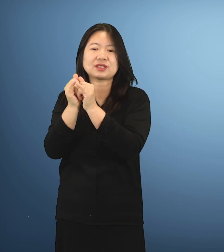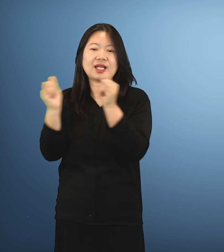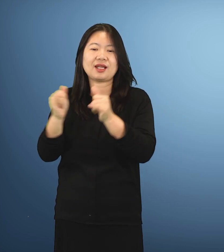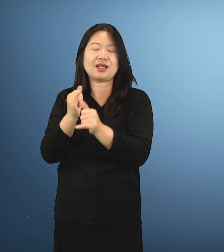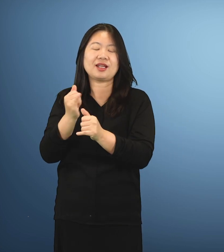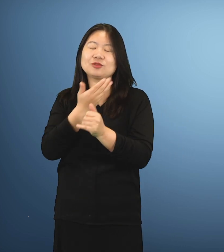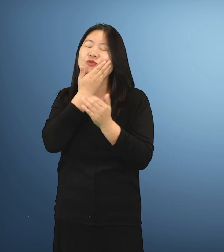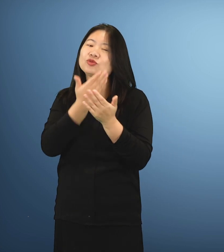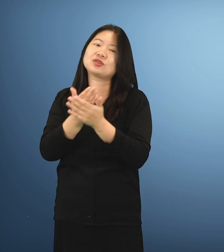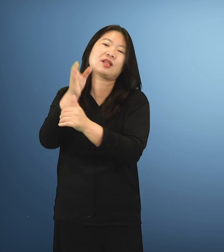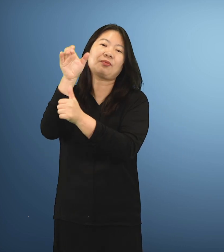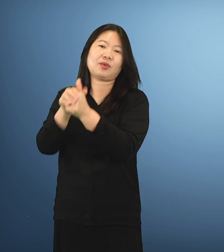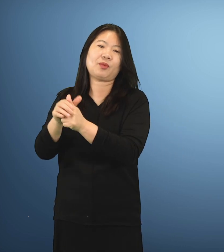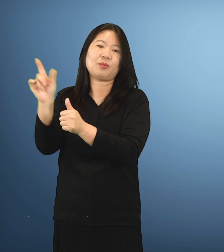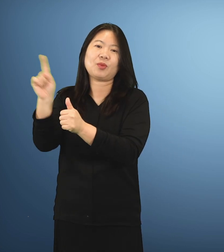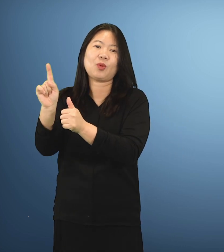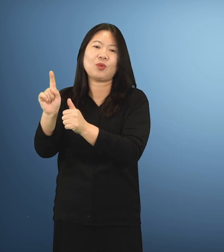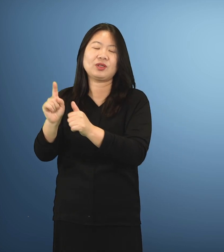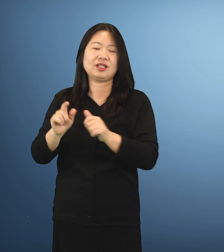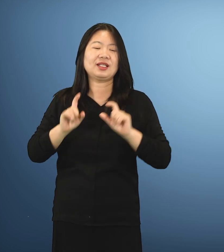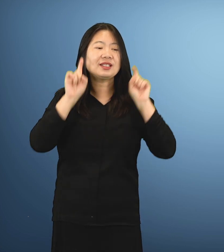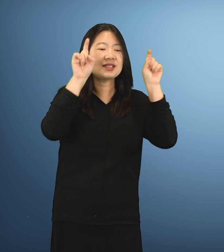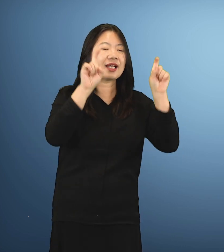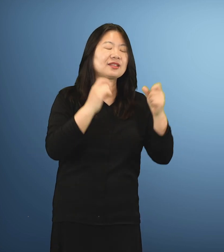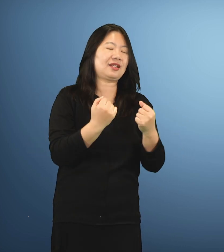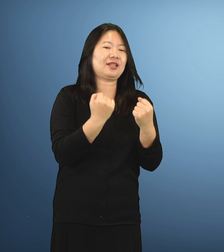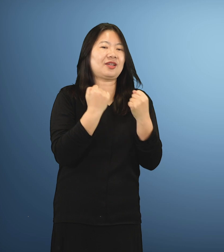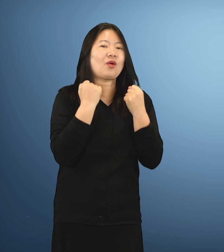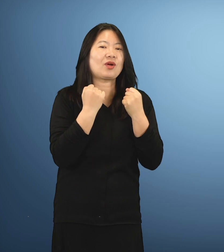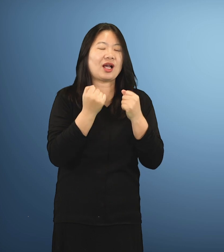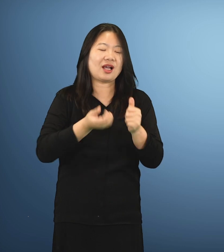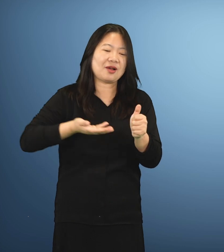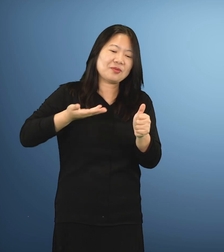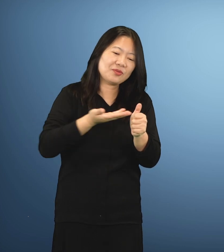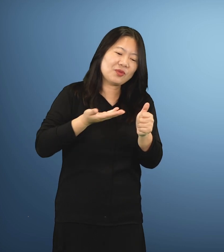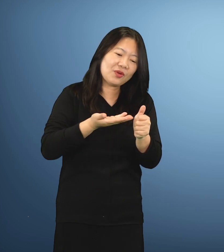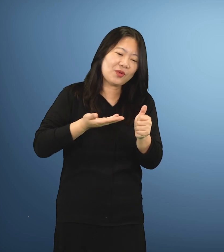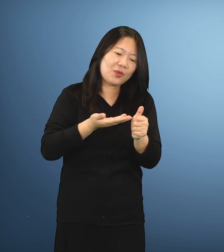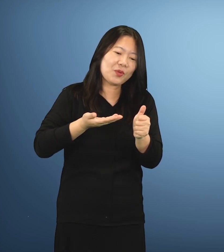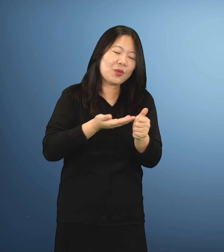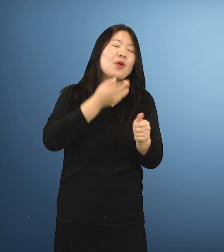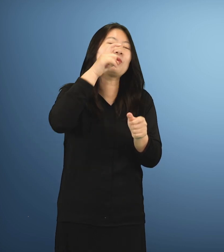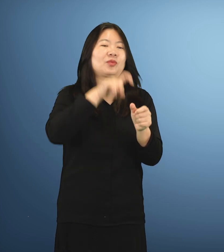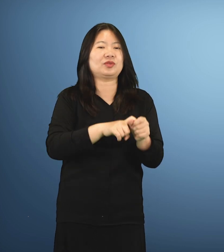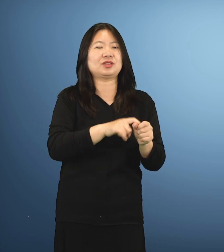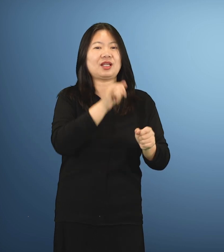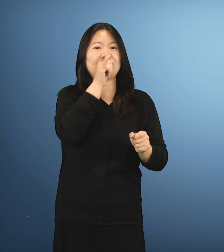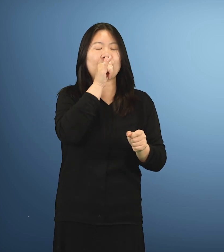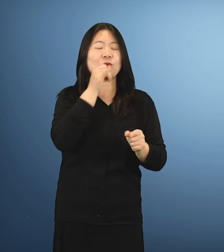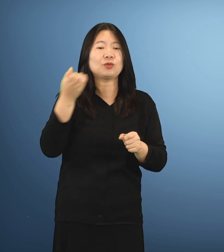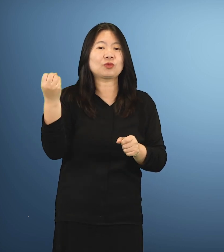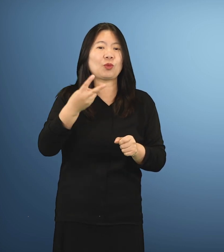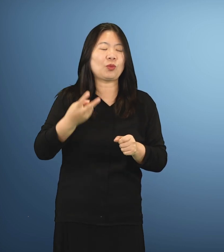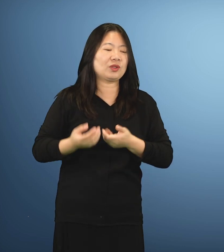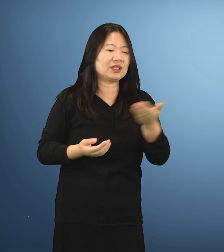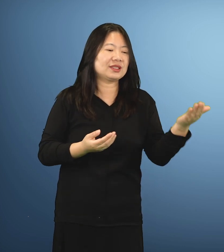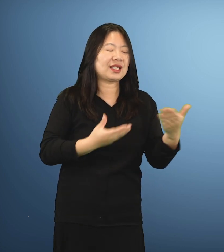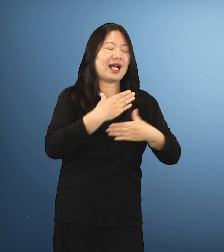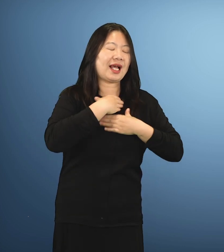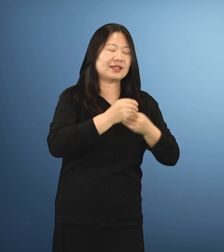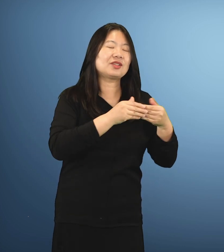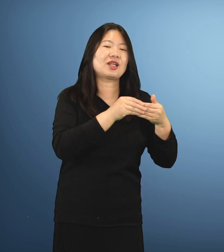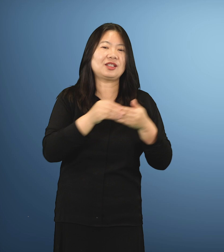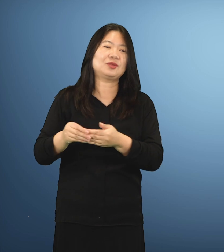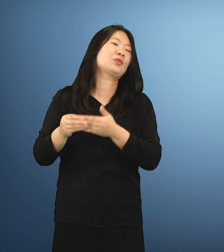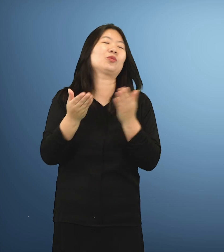양들의 건강한 꼴을 찾아서 꼴을 먹이는 거예요. 그리고 그들을 안전하게